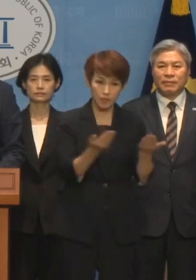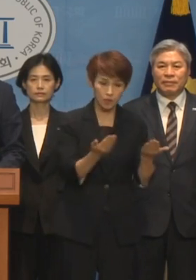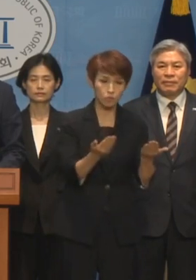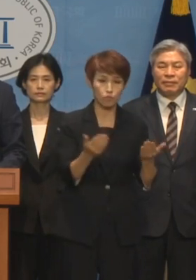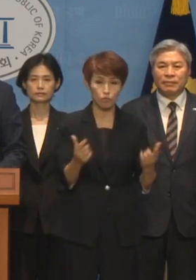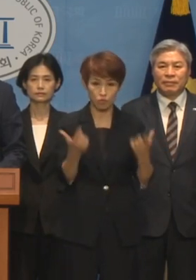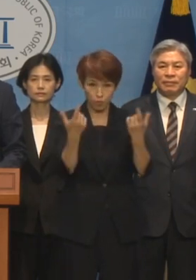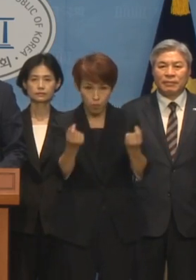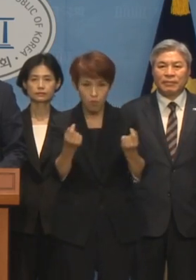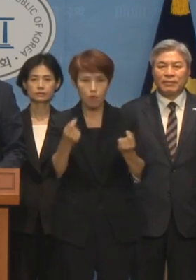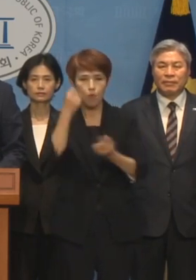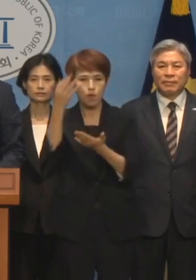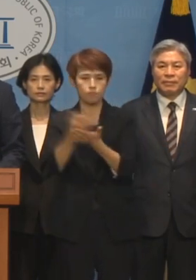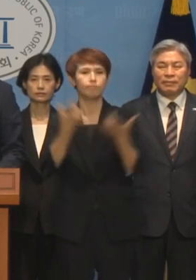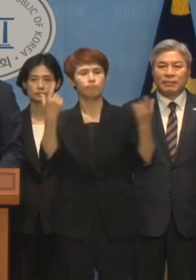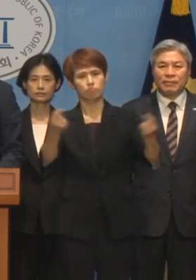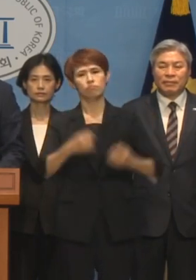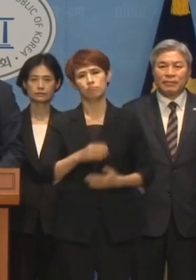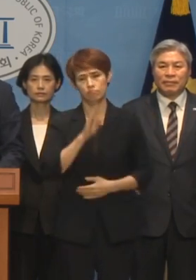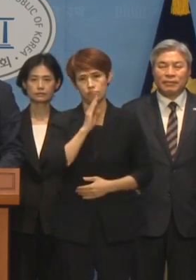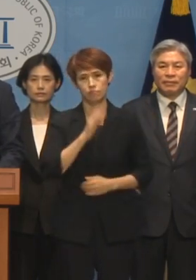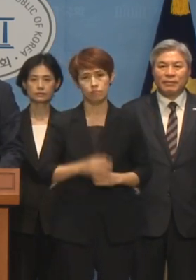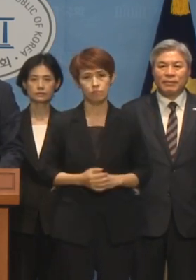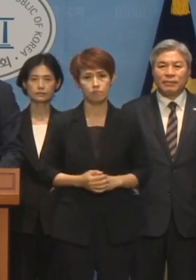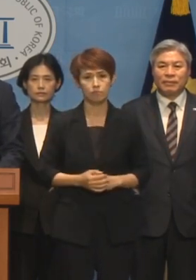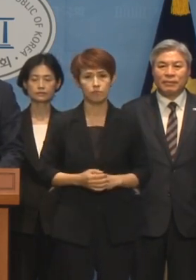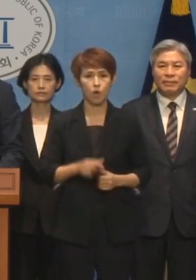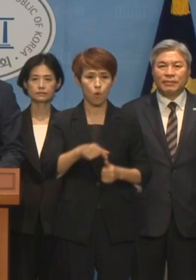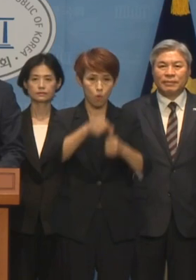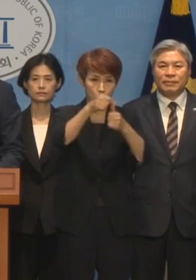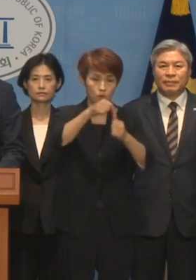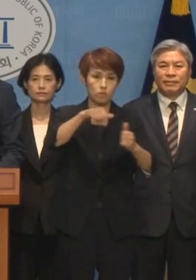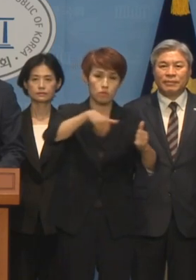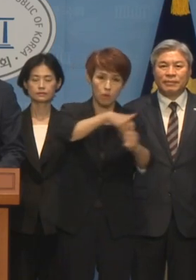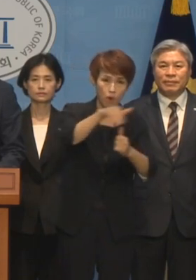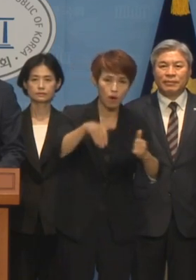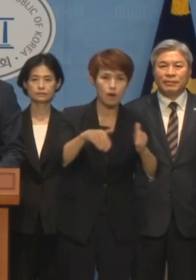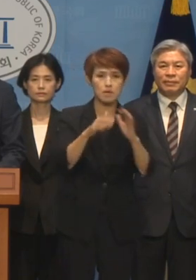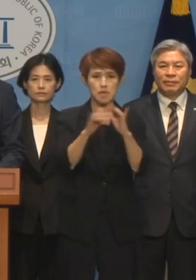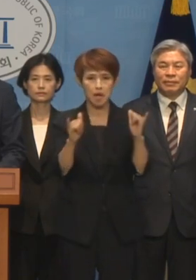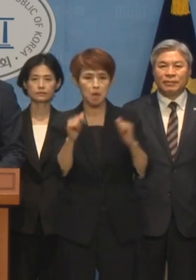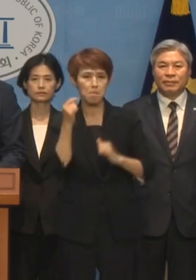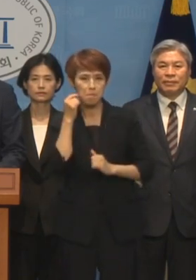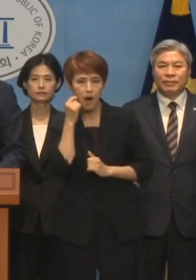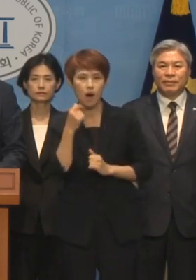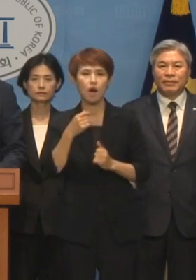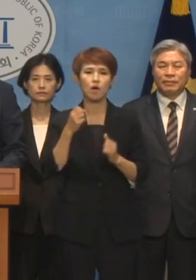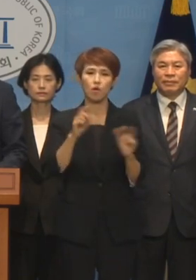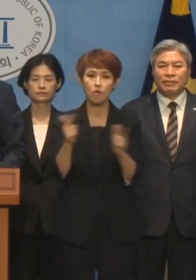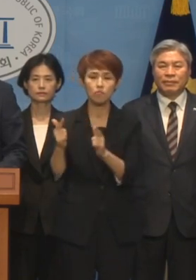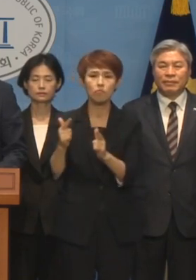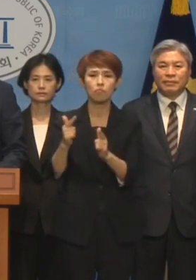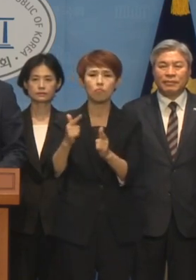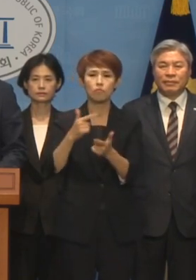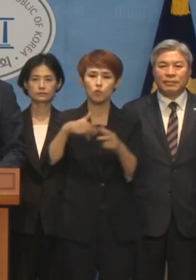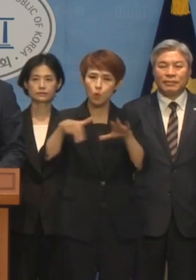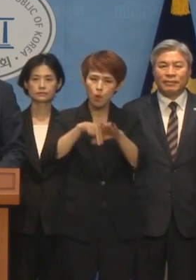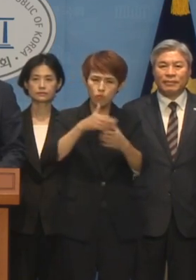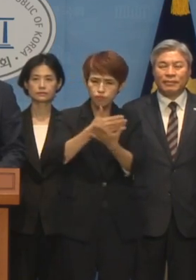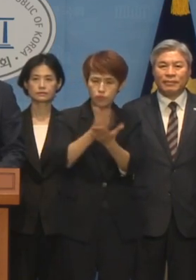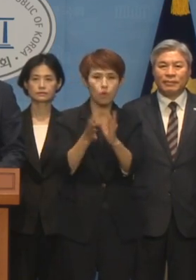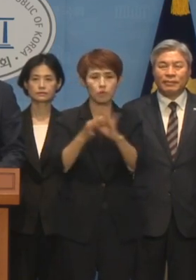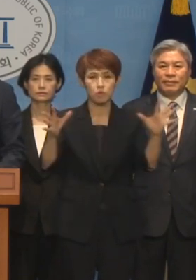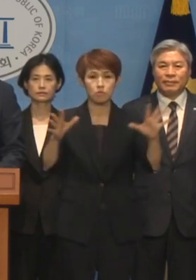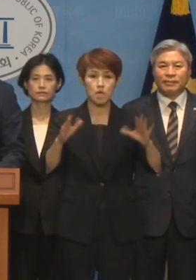수준 임금을 명문화합니다. 고용 형태, 인종, 종교, 성별 등에 관계없이